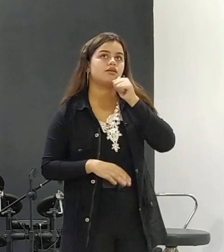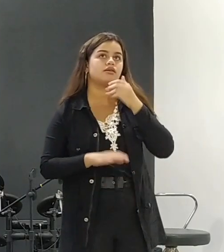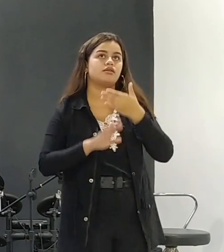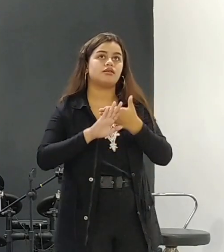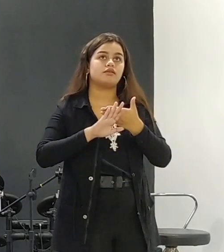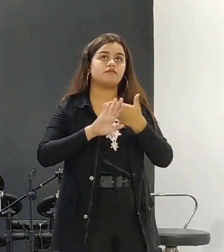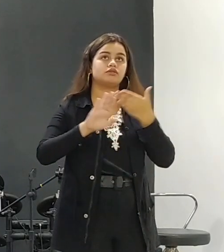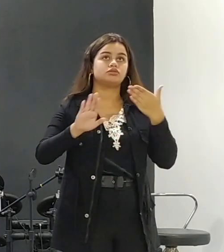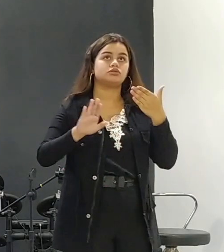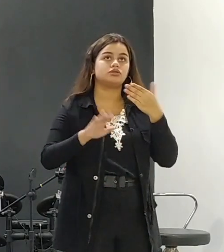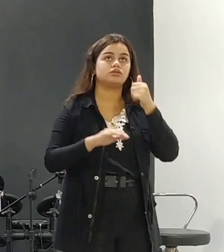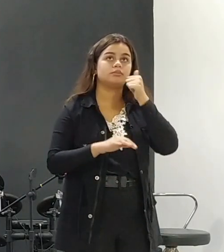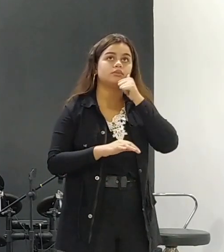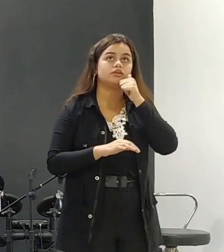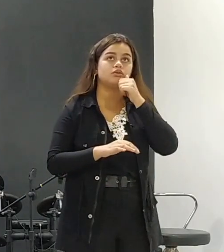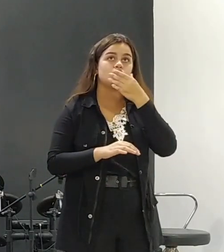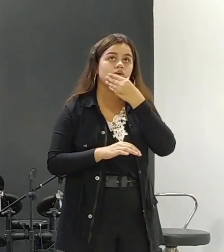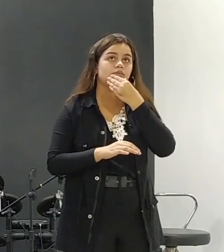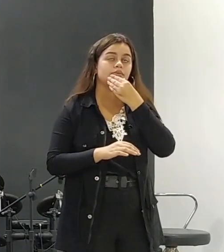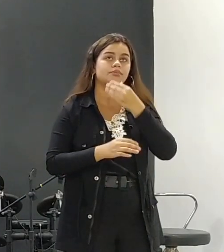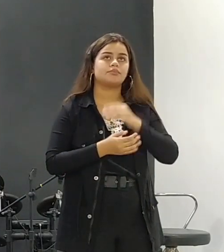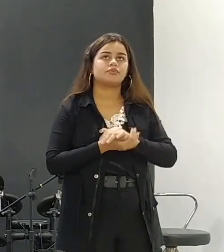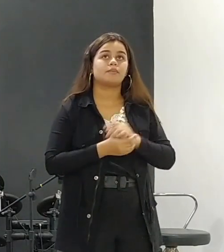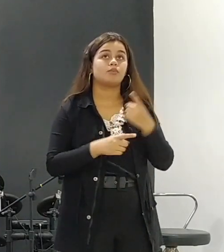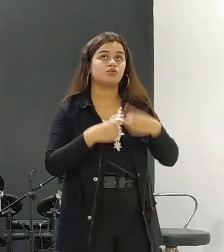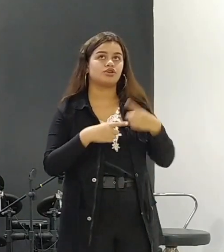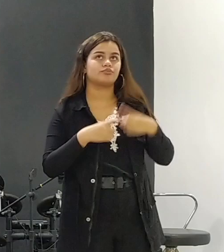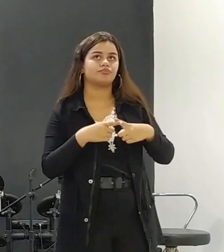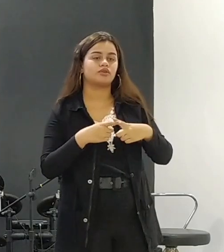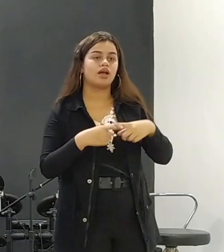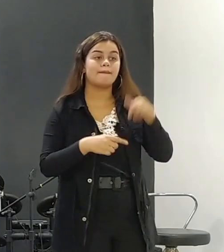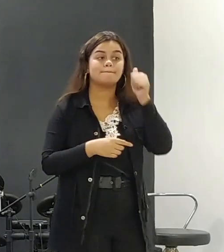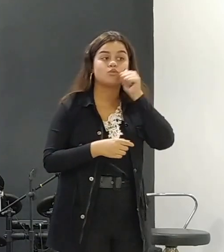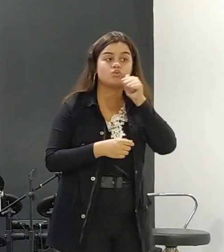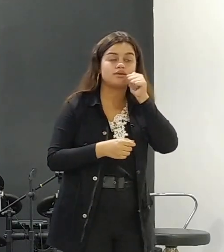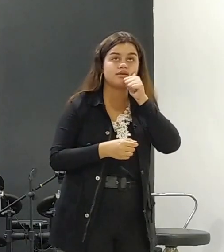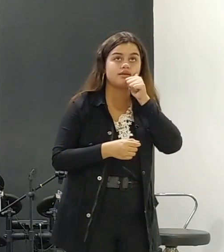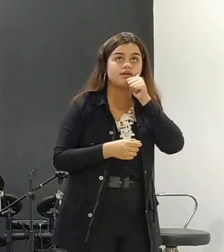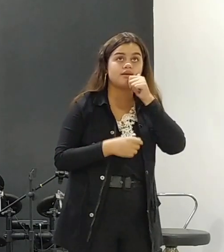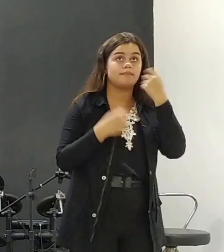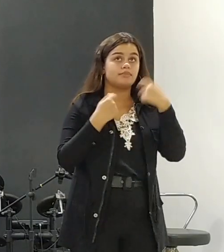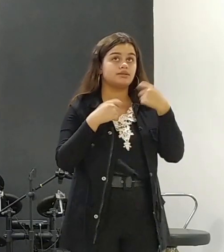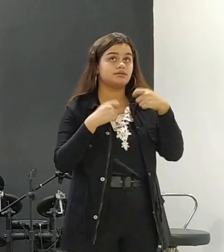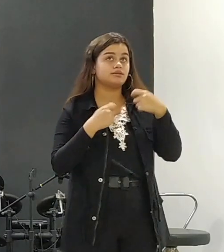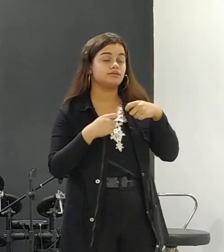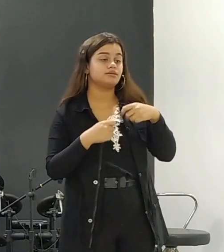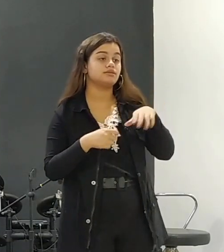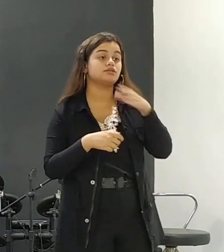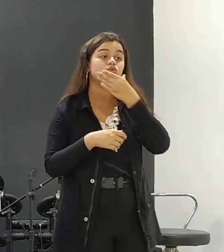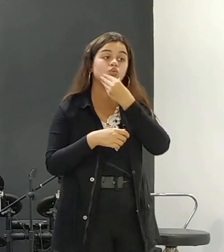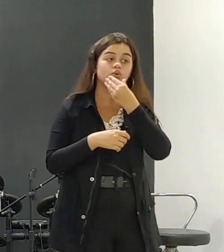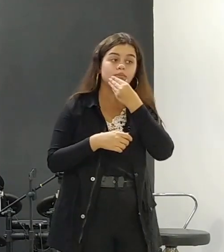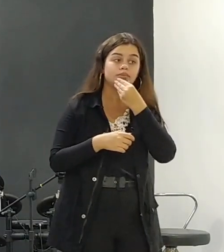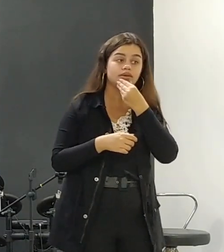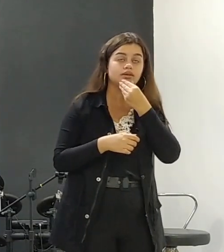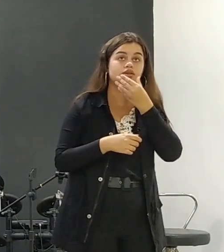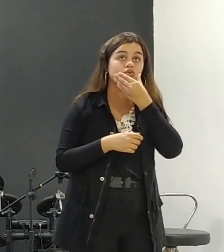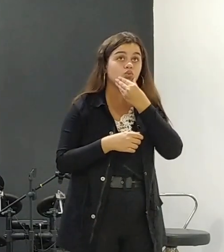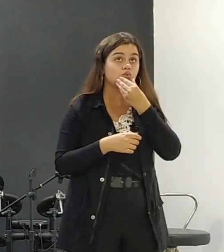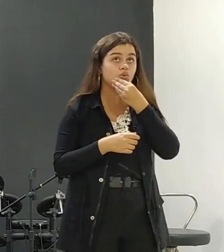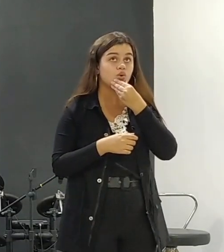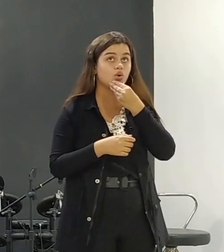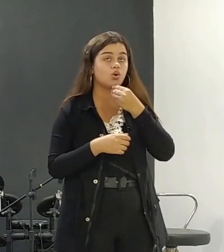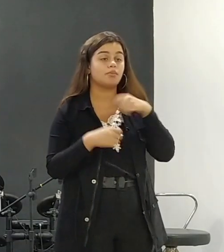Senhor. 12. Porque como a mulher provém do homem, assim também o homem provém da mulher. Mas tudo